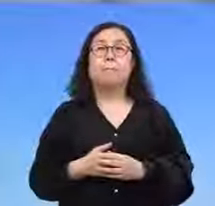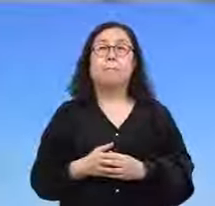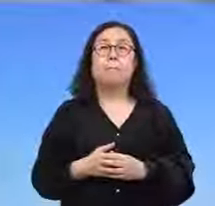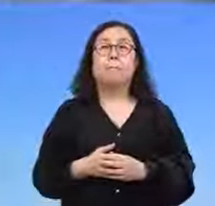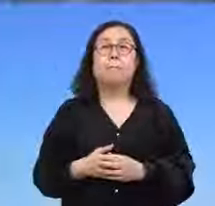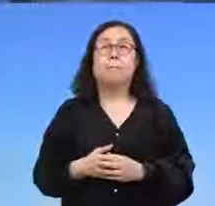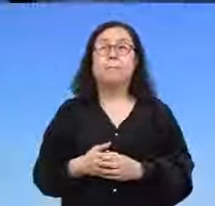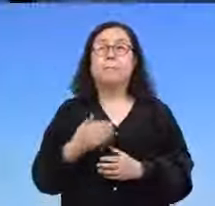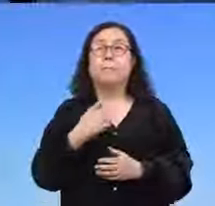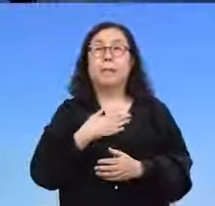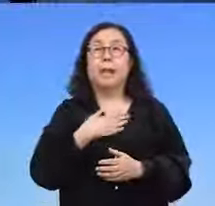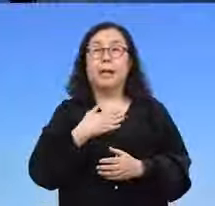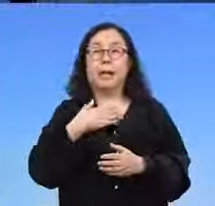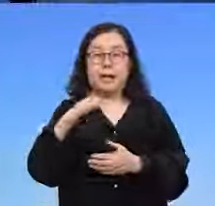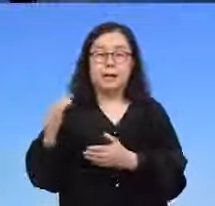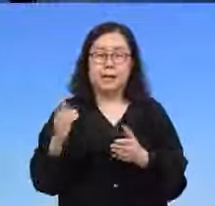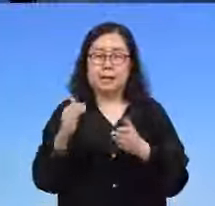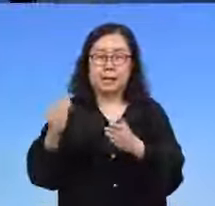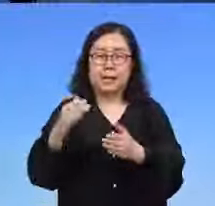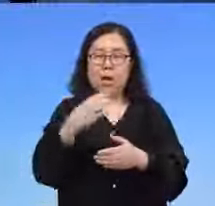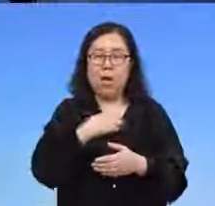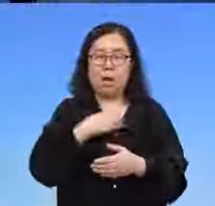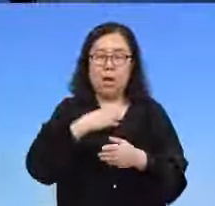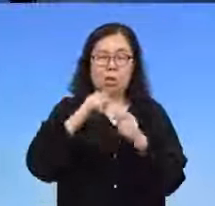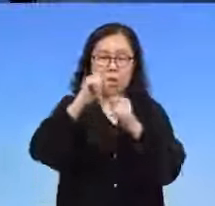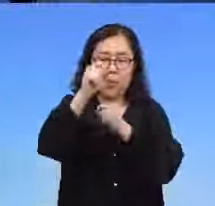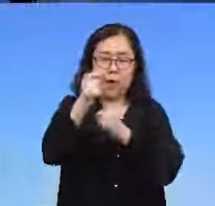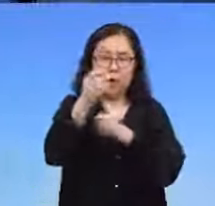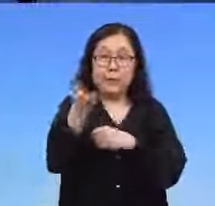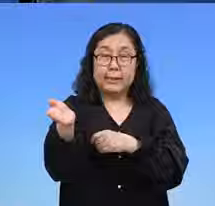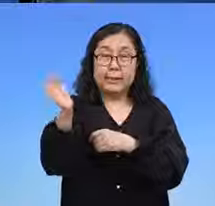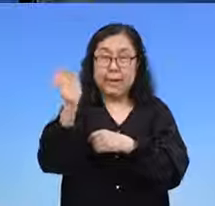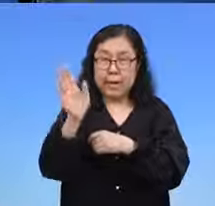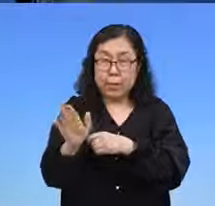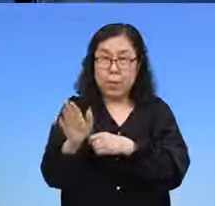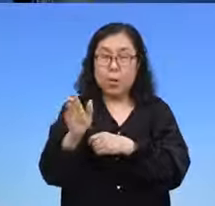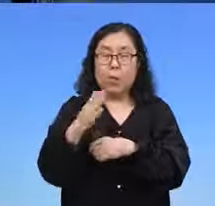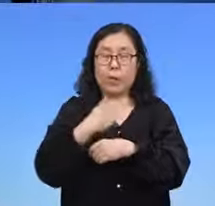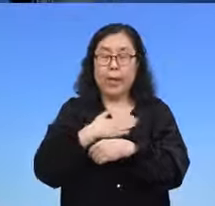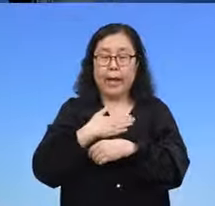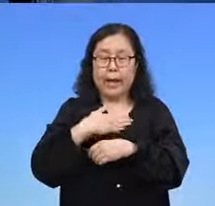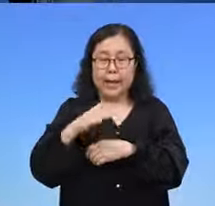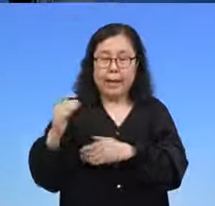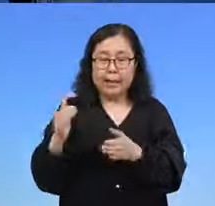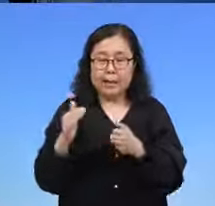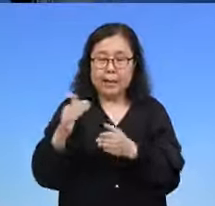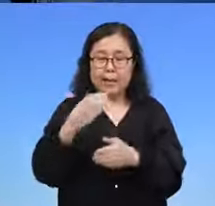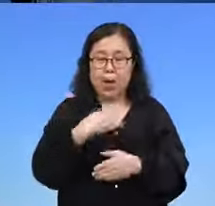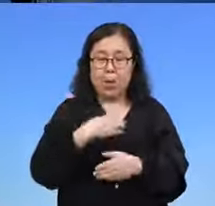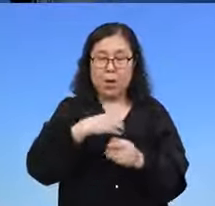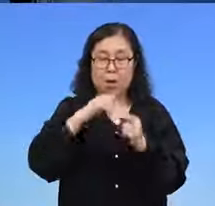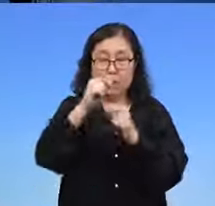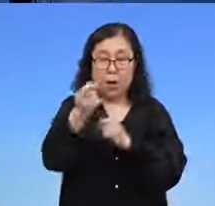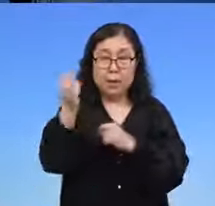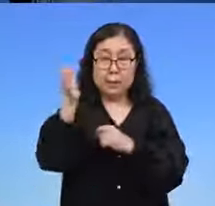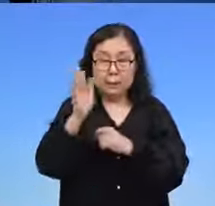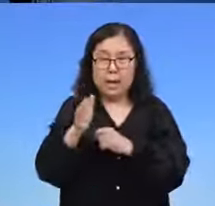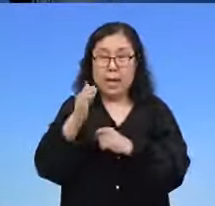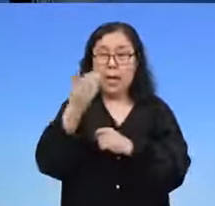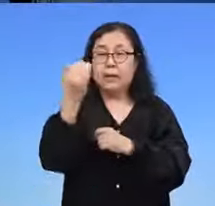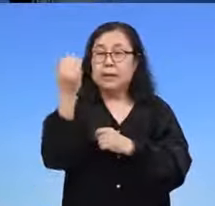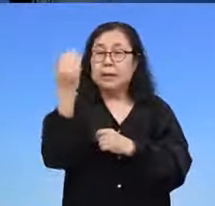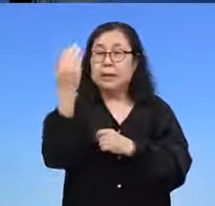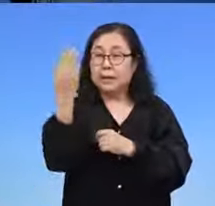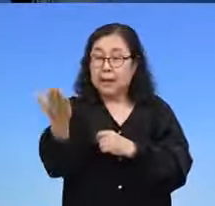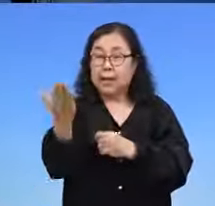가사가 이렇습니다. 내가 가는 길이 험하고 멀지라도, 내가 가는 길이 험하고 멀지라도 그대